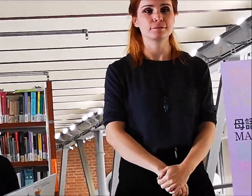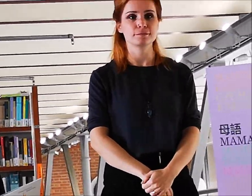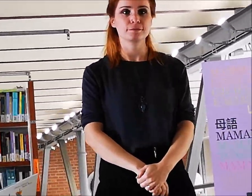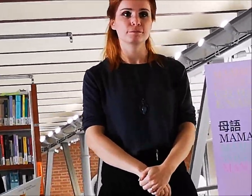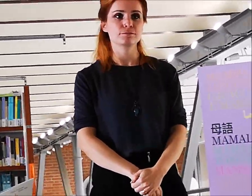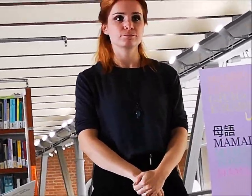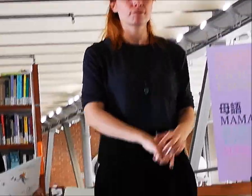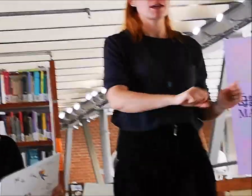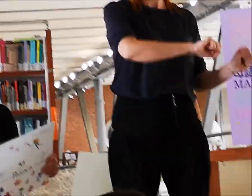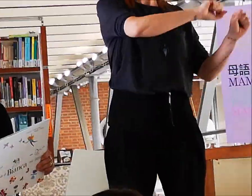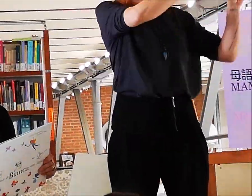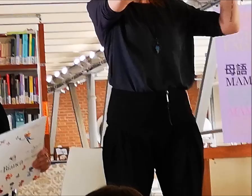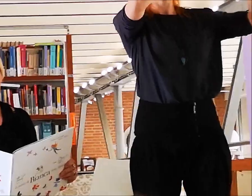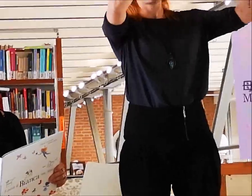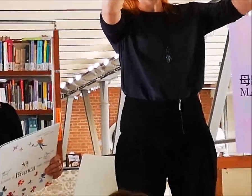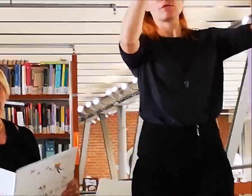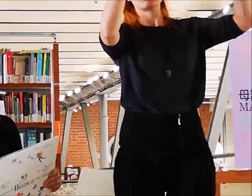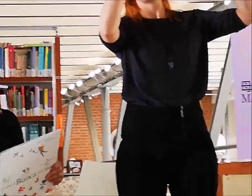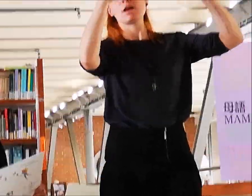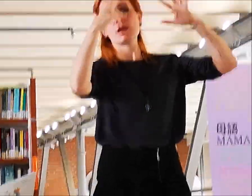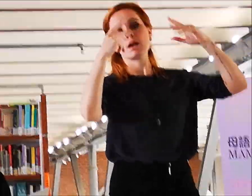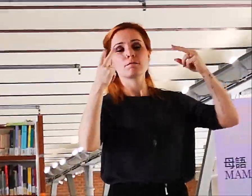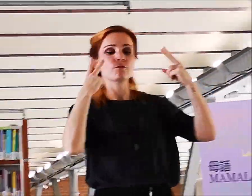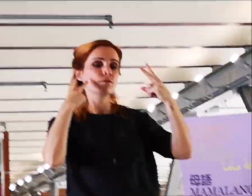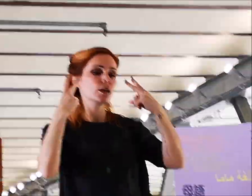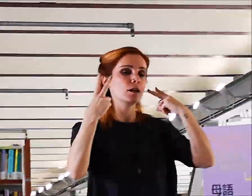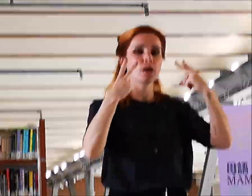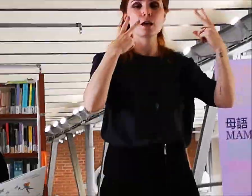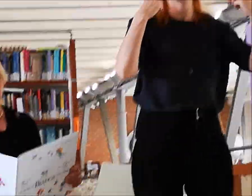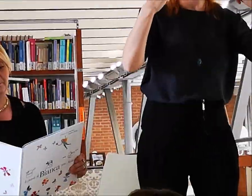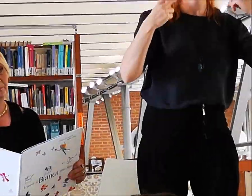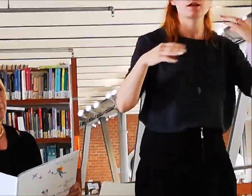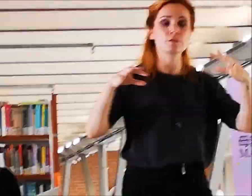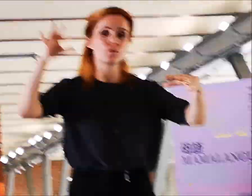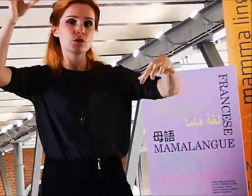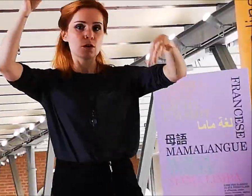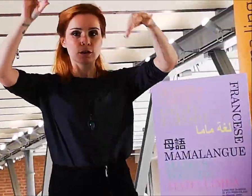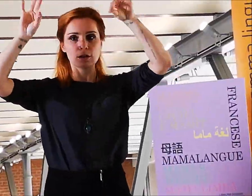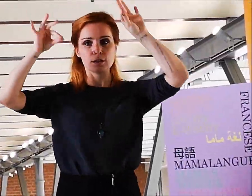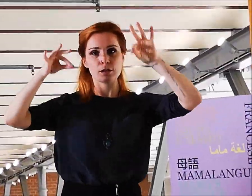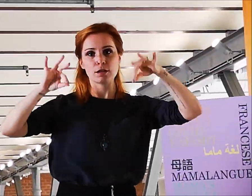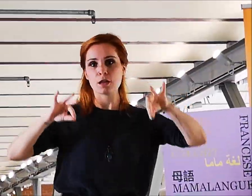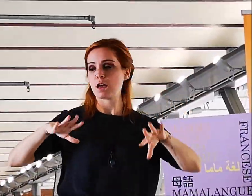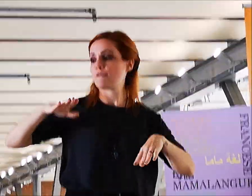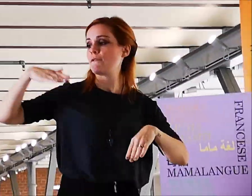e il solleone che le inonda il viso mentre guarda i fiocchi di neve.